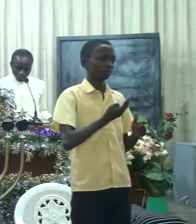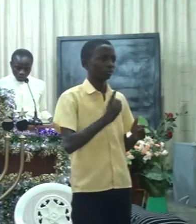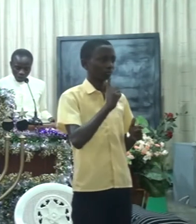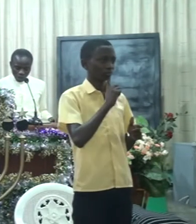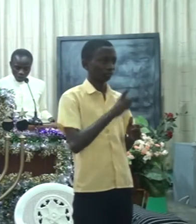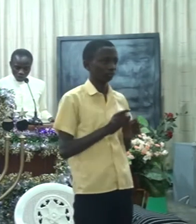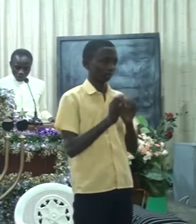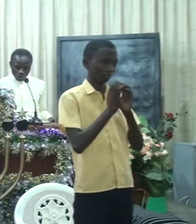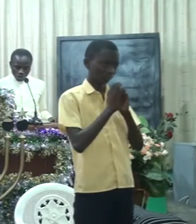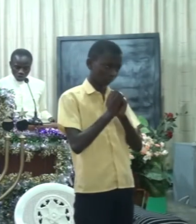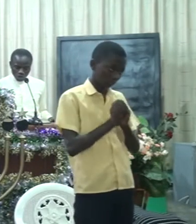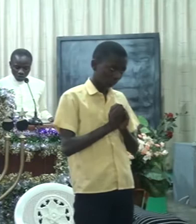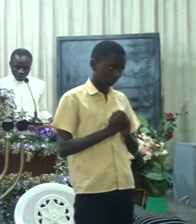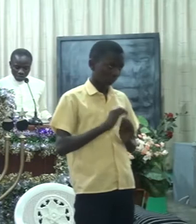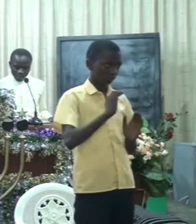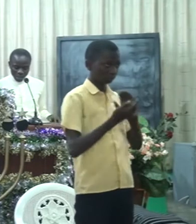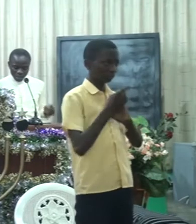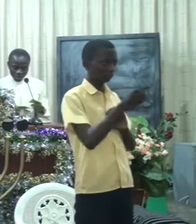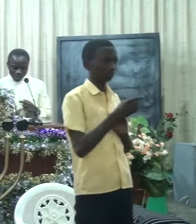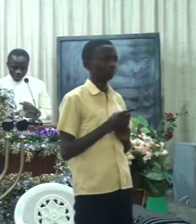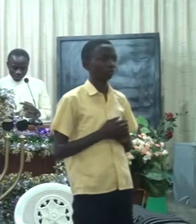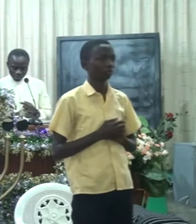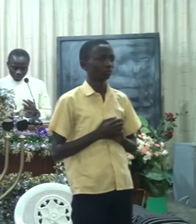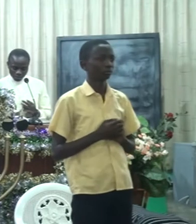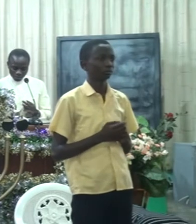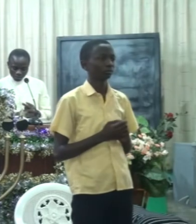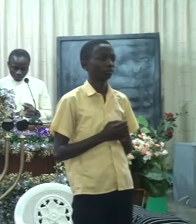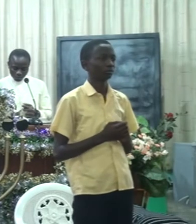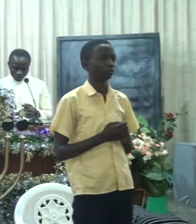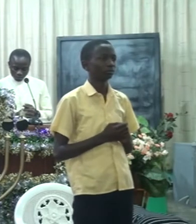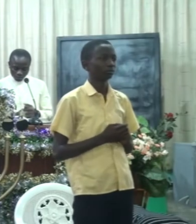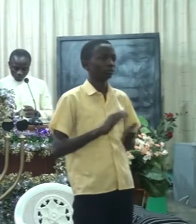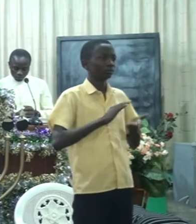mbele ya wepo wako takatifu. Inclinons nos cœurs devant ta sainte présence.